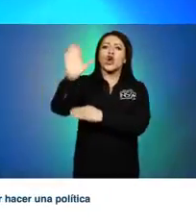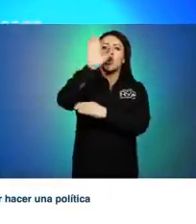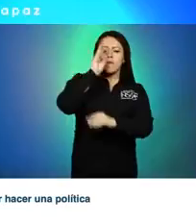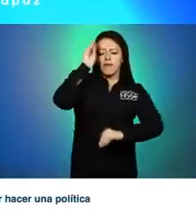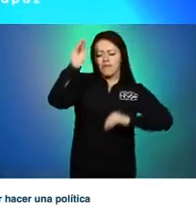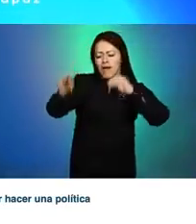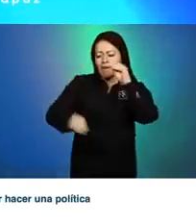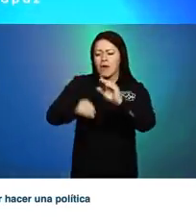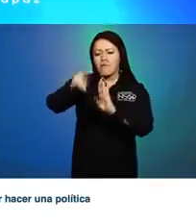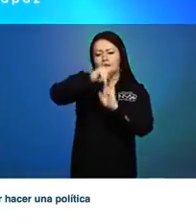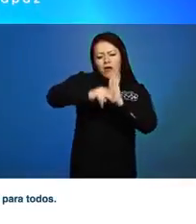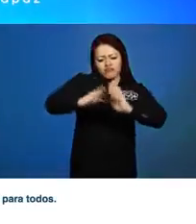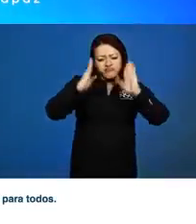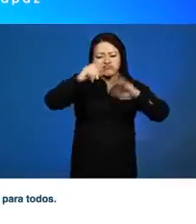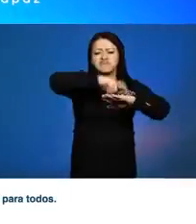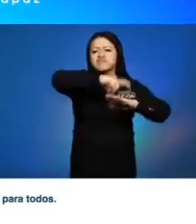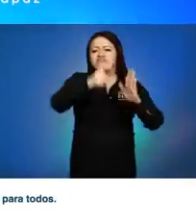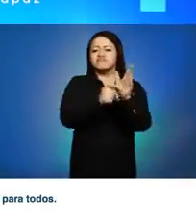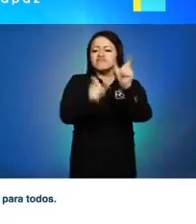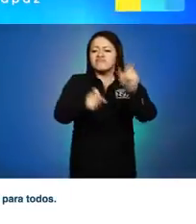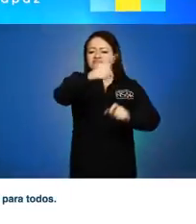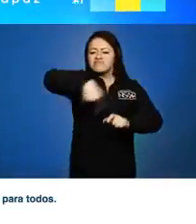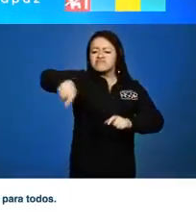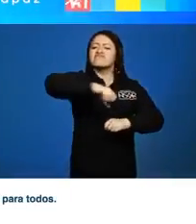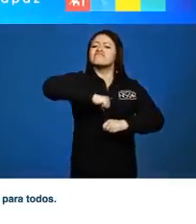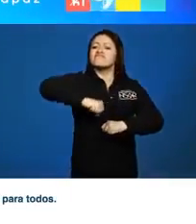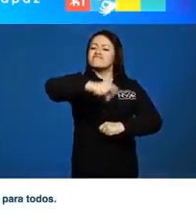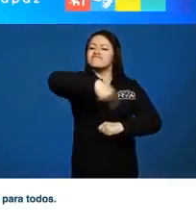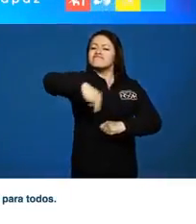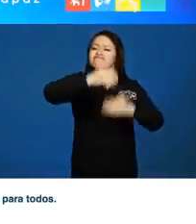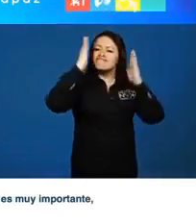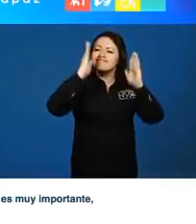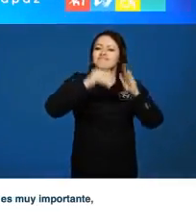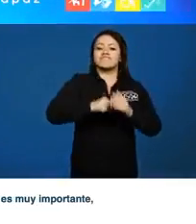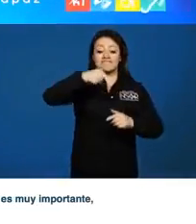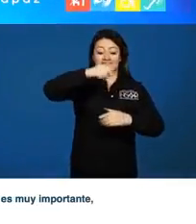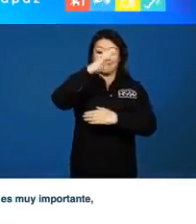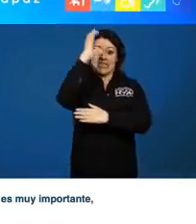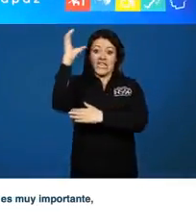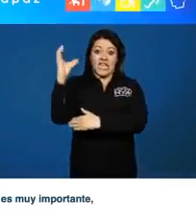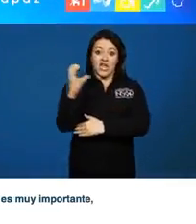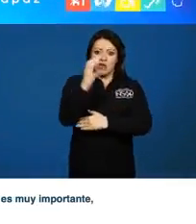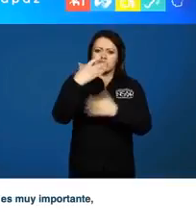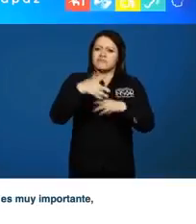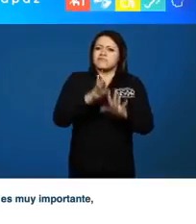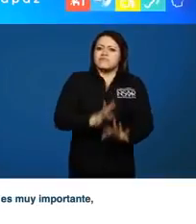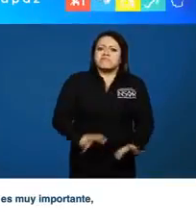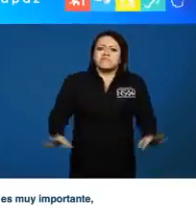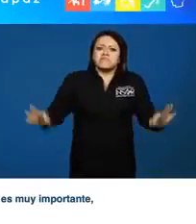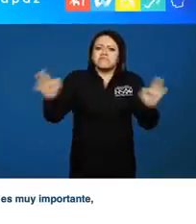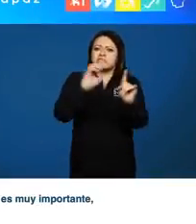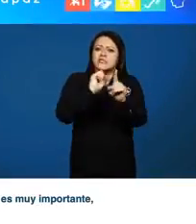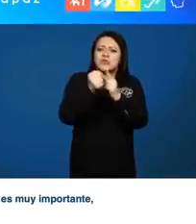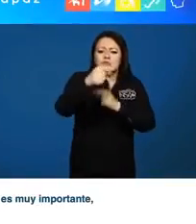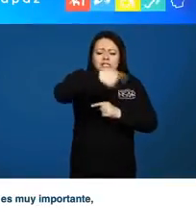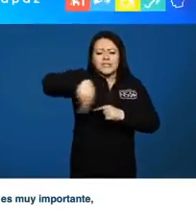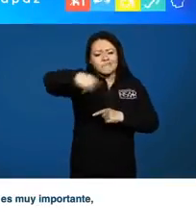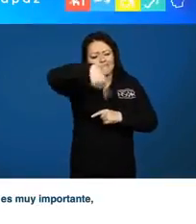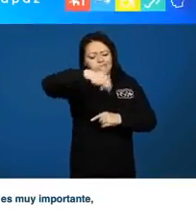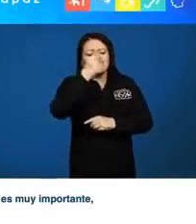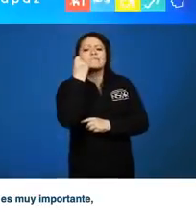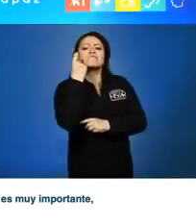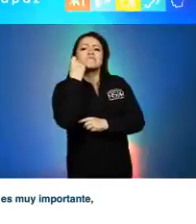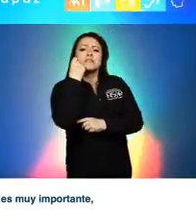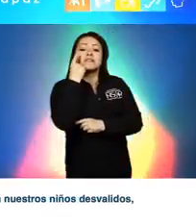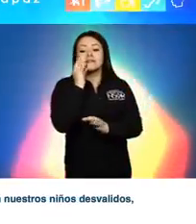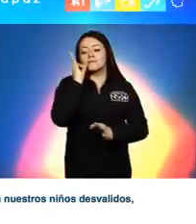esfuerzo por hacer una política de atención integral para todos. Para nosotros en Colombia es muy importante como sociedad